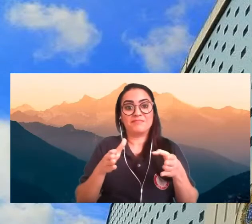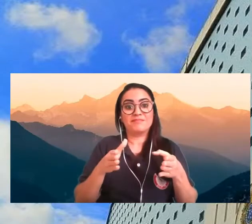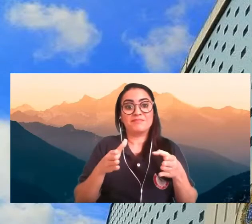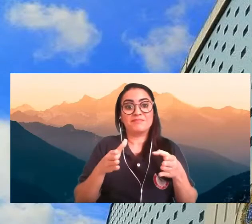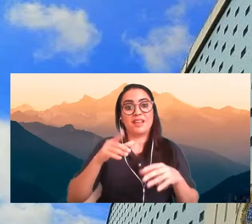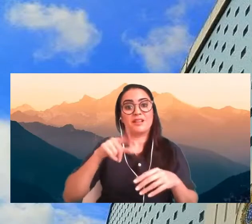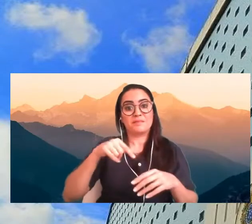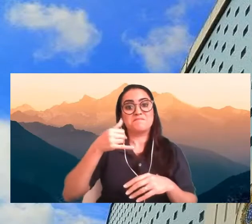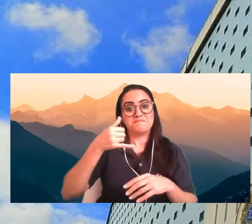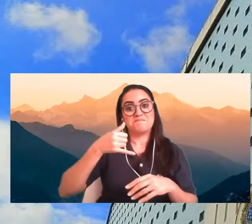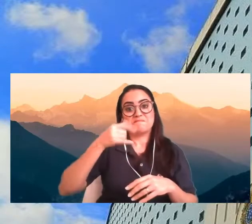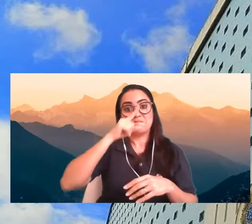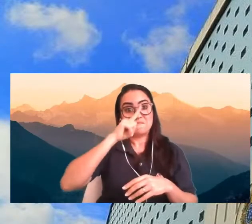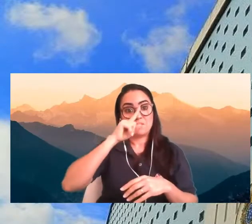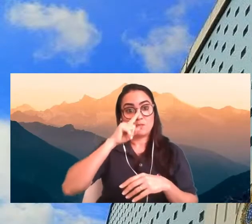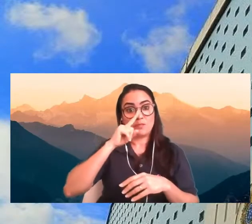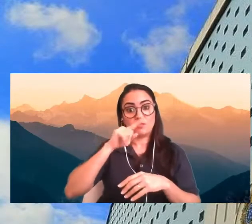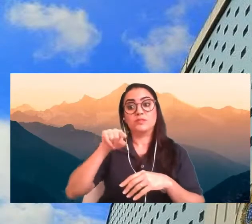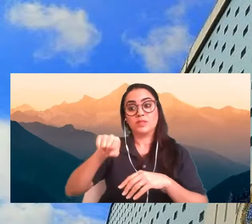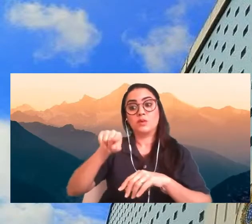sobreviver,